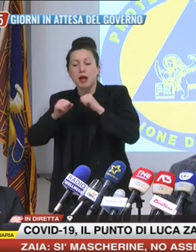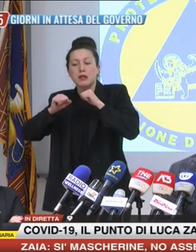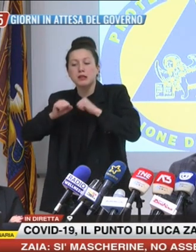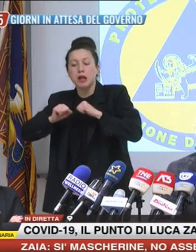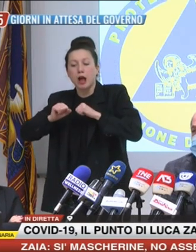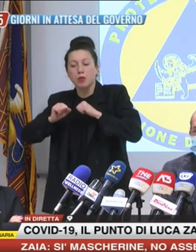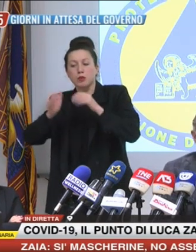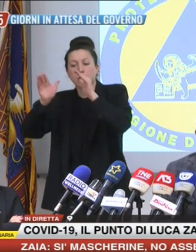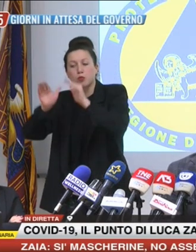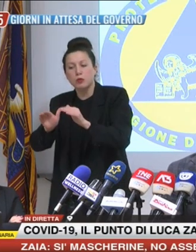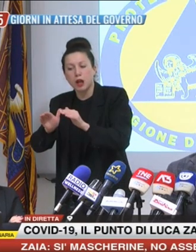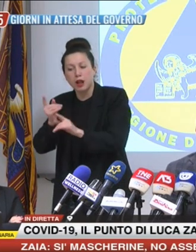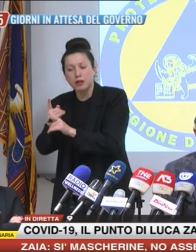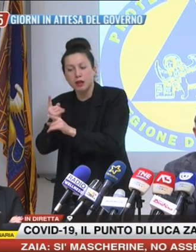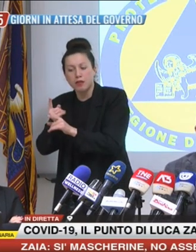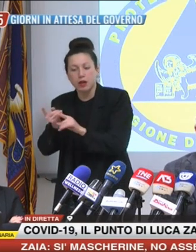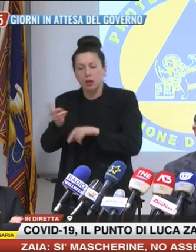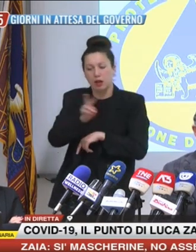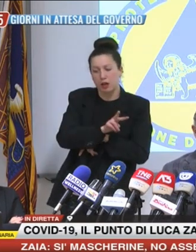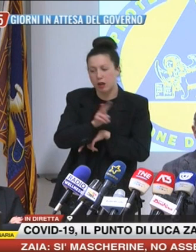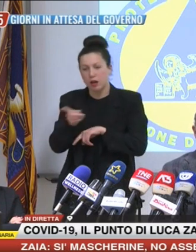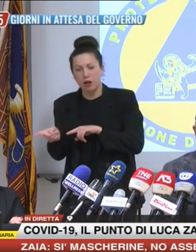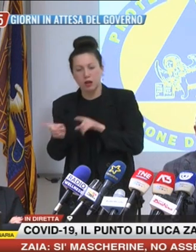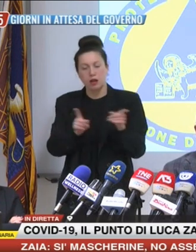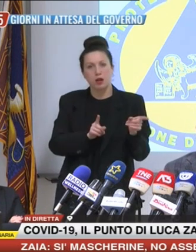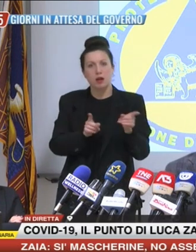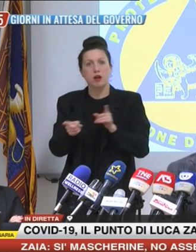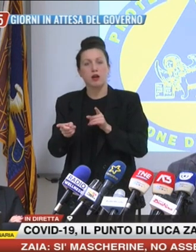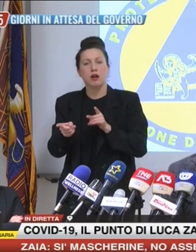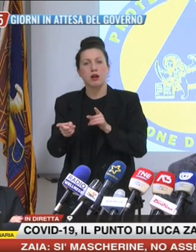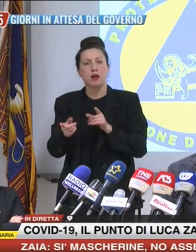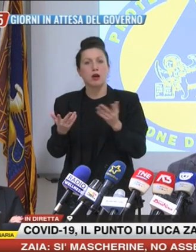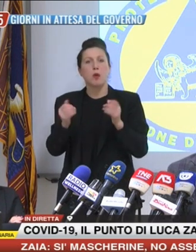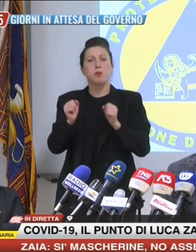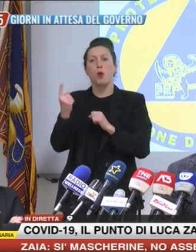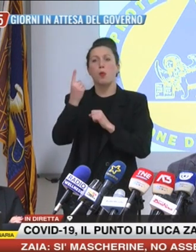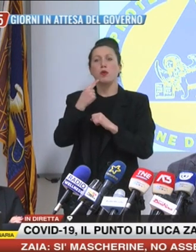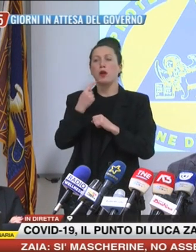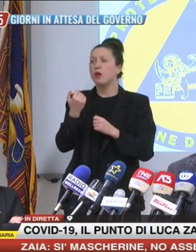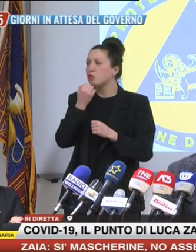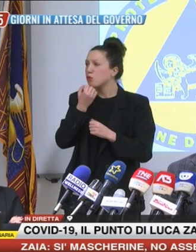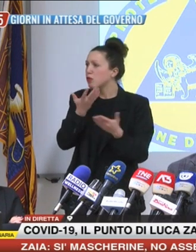tanti, qualcuno potrebbe anche dire, ma scusa, io ho notizia che voi avevate un'offerta di vaccini, perché non li avete comprati?